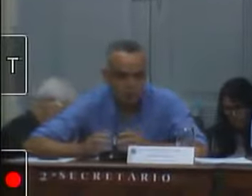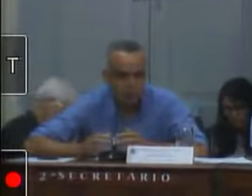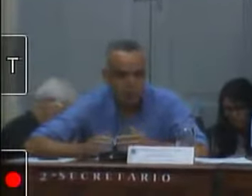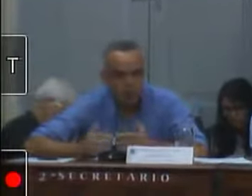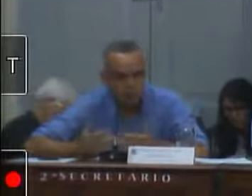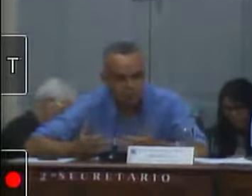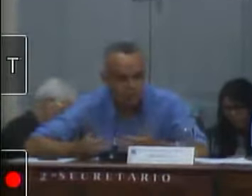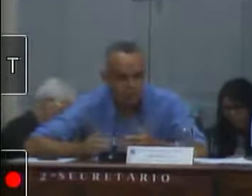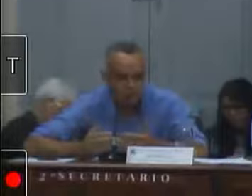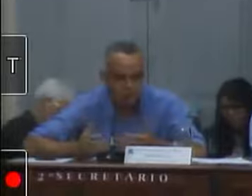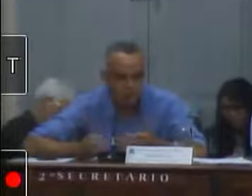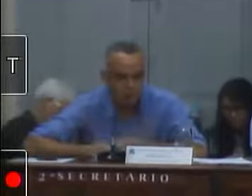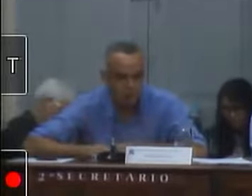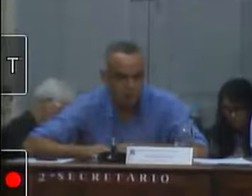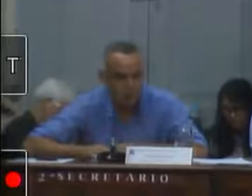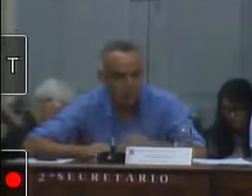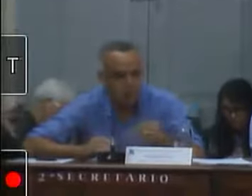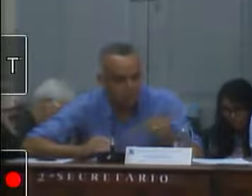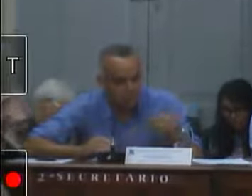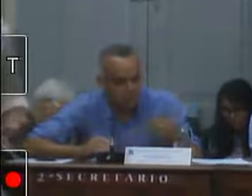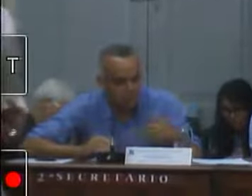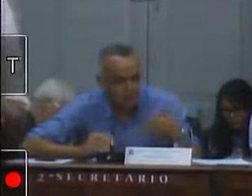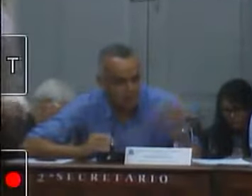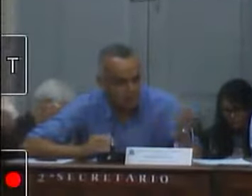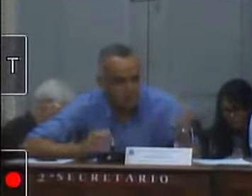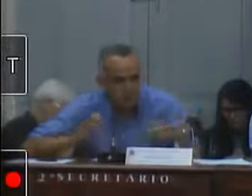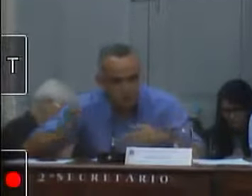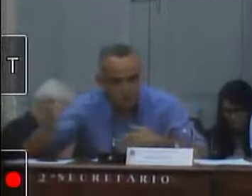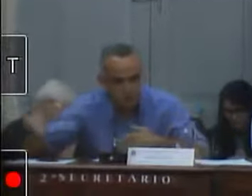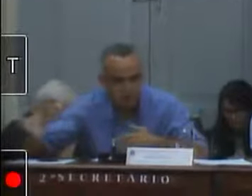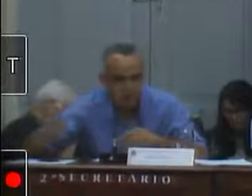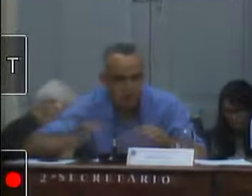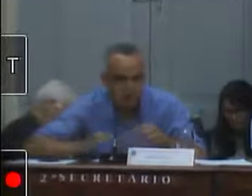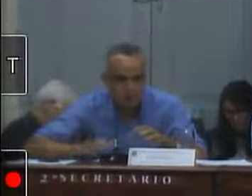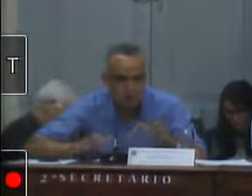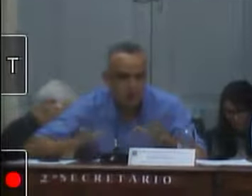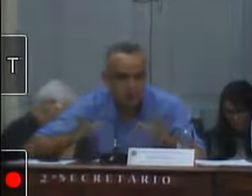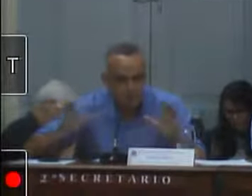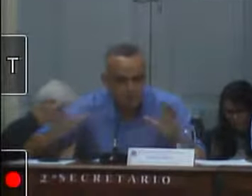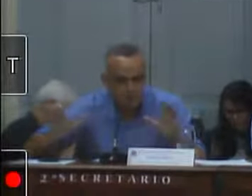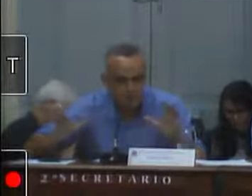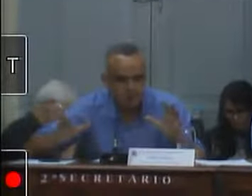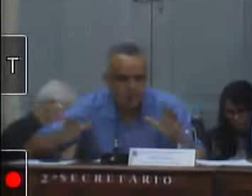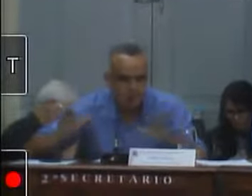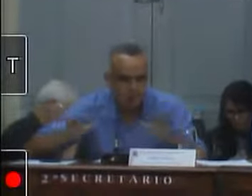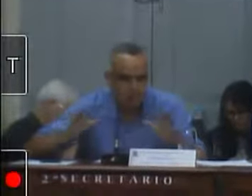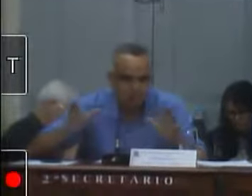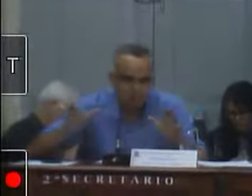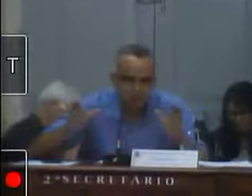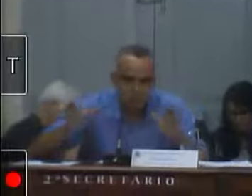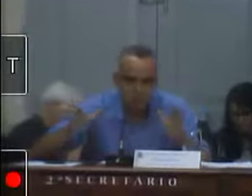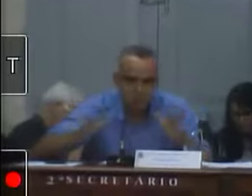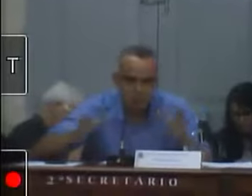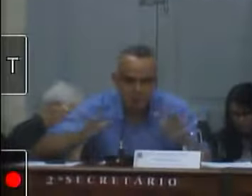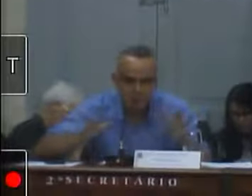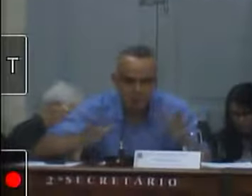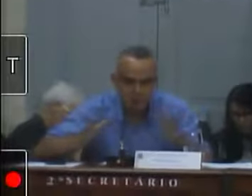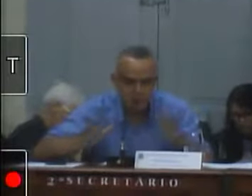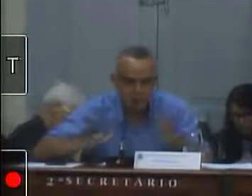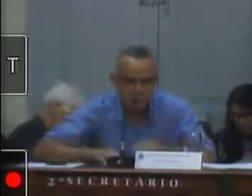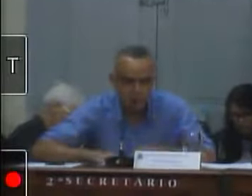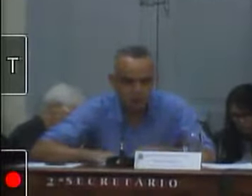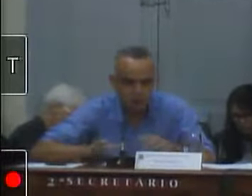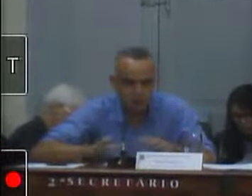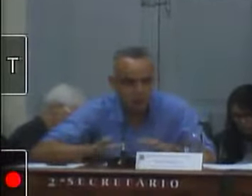situação favorável para que os moradores se sintam à vontade e crie ali a segurança para a Polícia Militar, mas sem cerca, porque cerca é um negócio